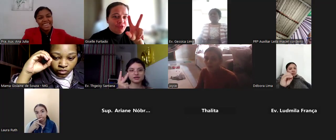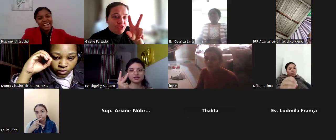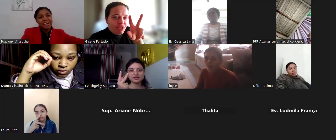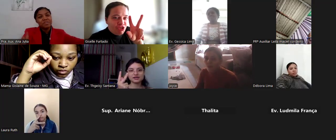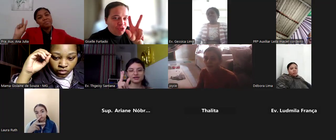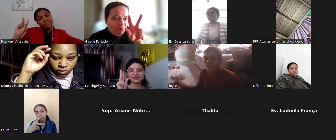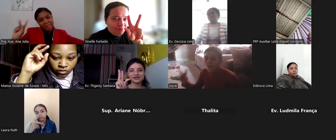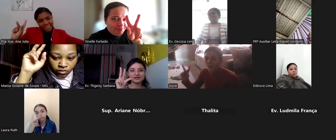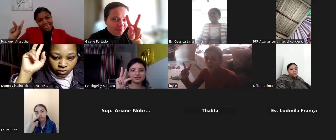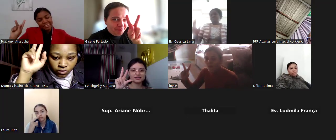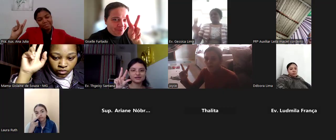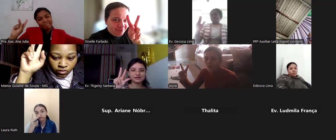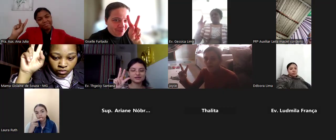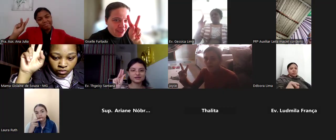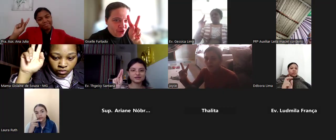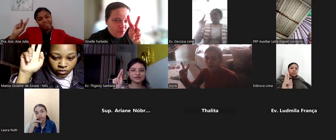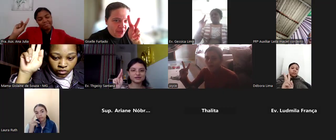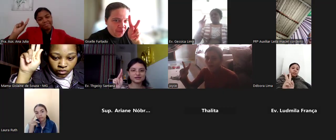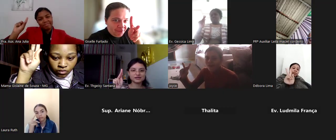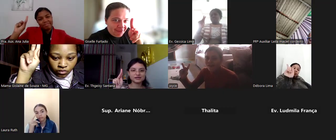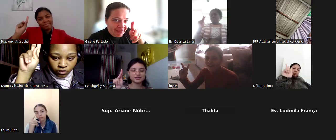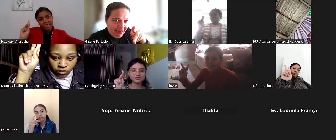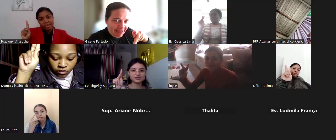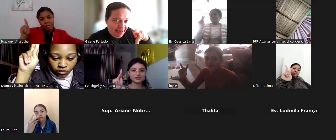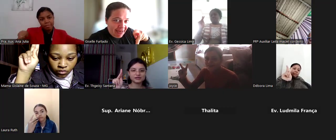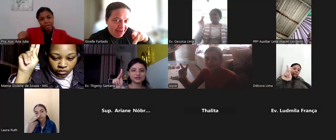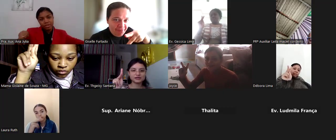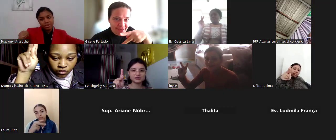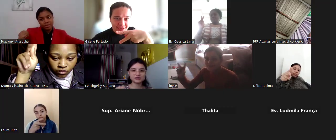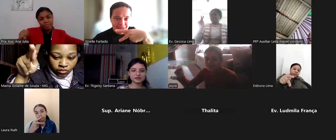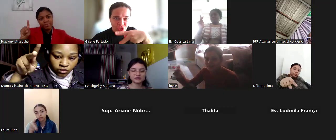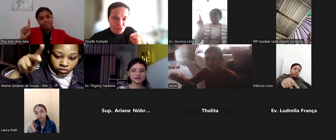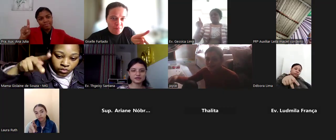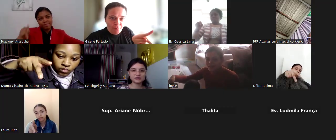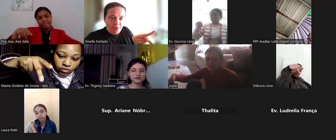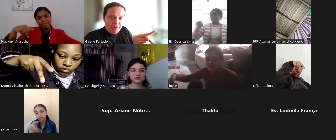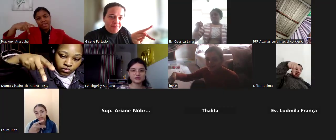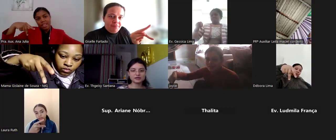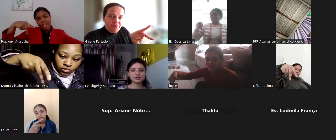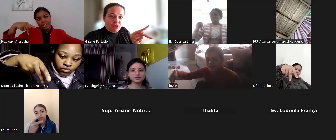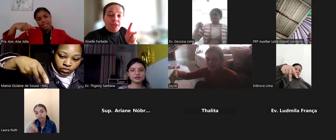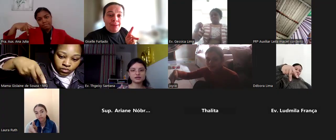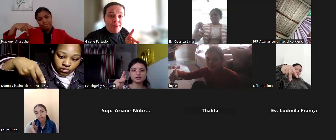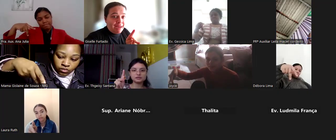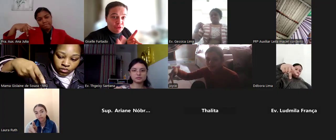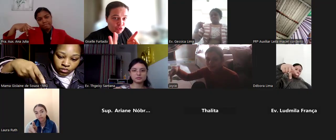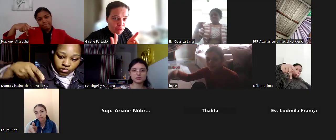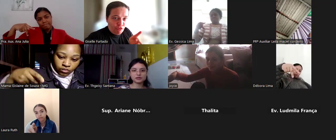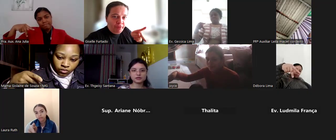2 dedinhos, dedão no meio, deita, ele é bem deitadinho, ó. P. Só que ele é parado, não tem